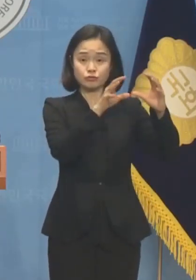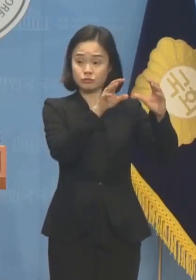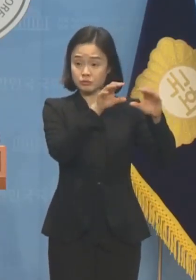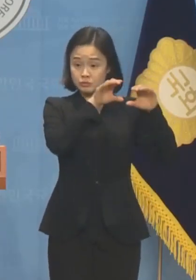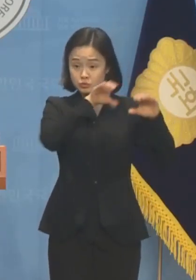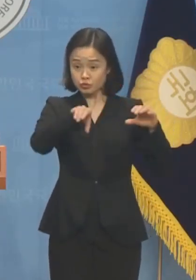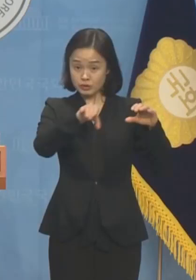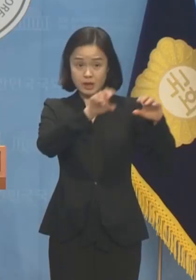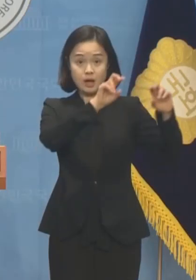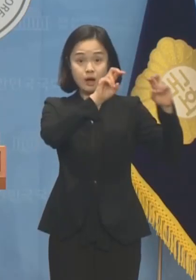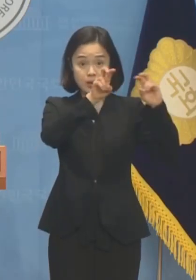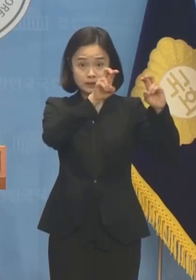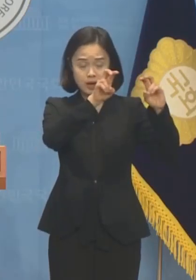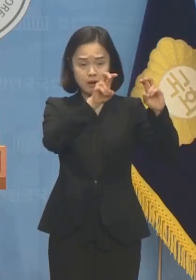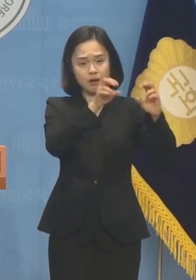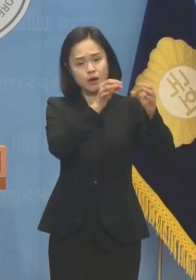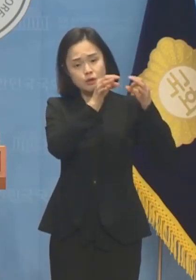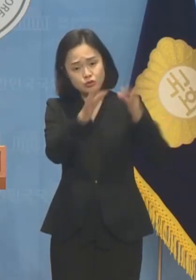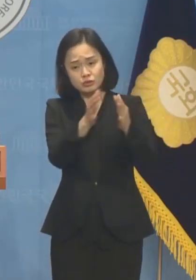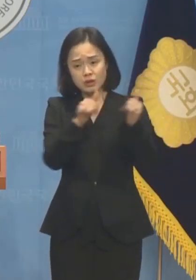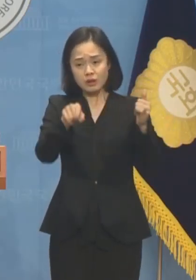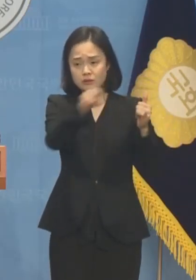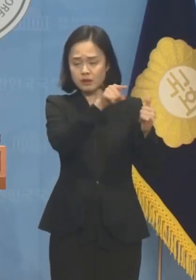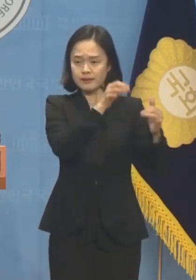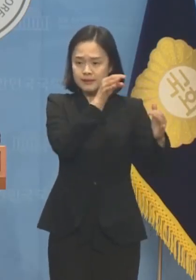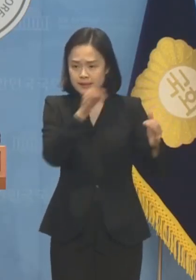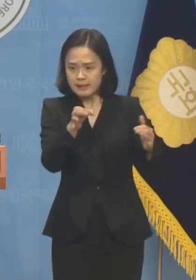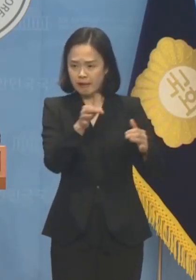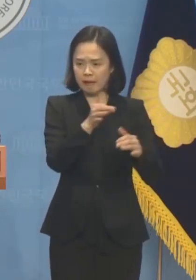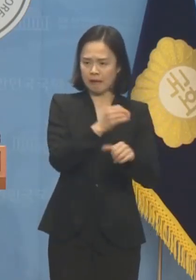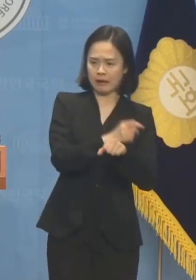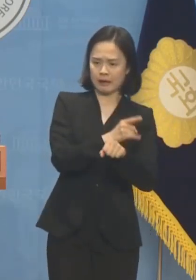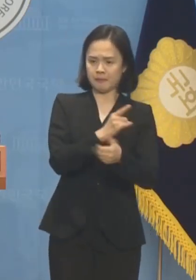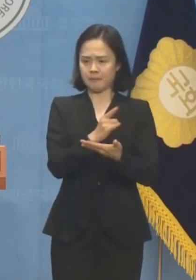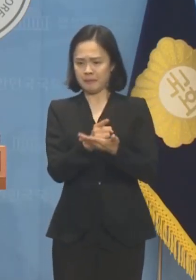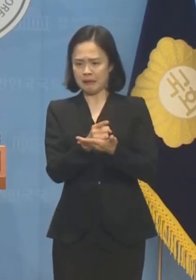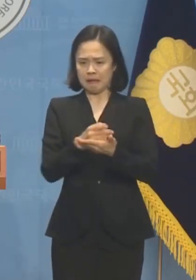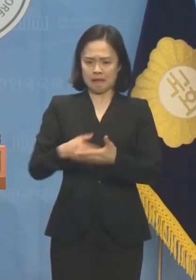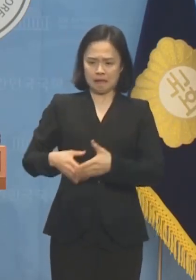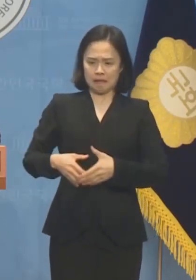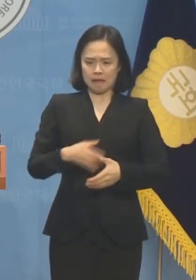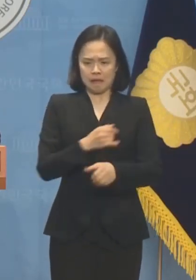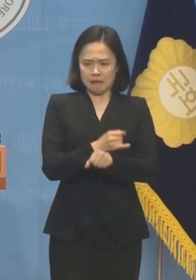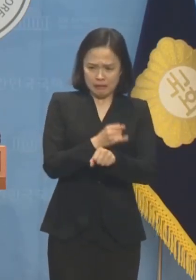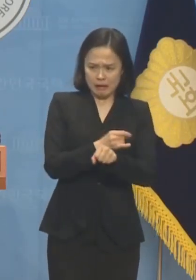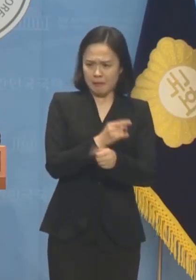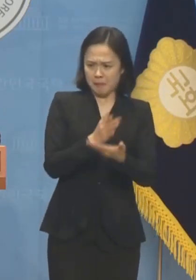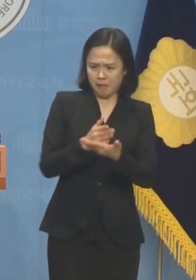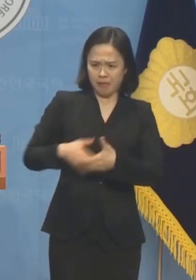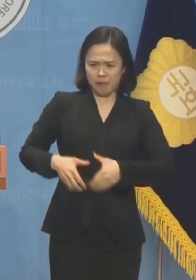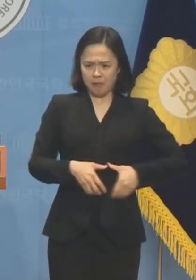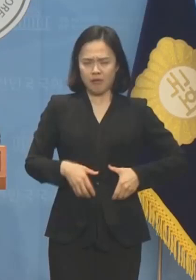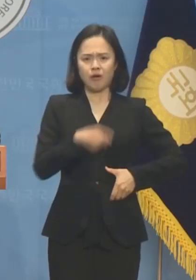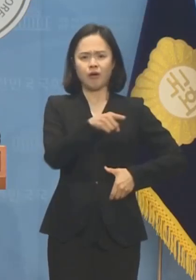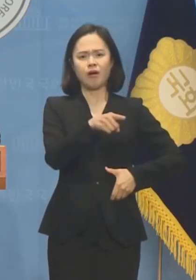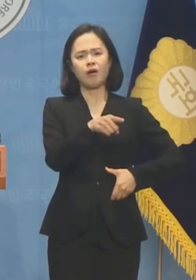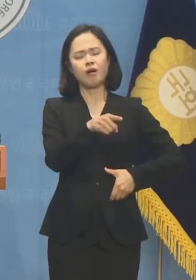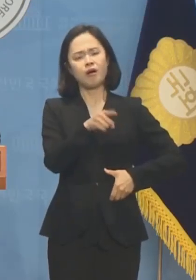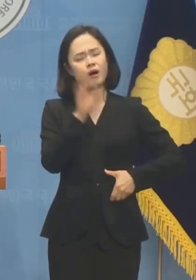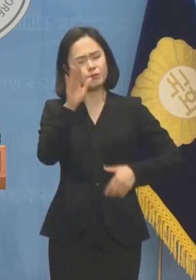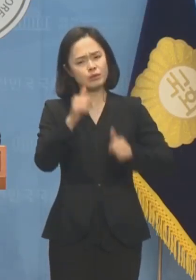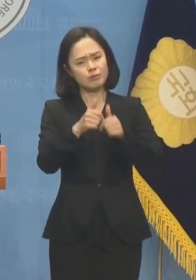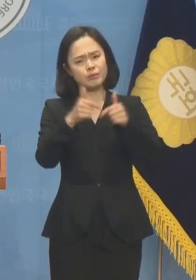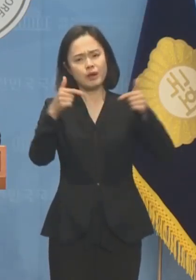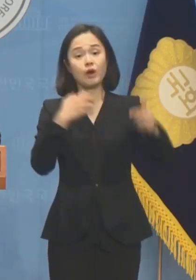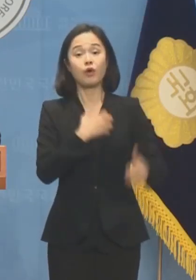경고했습니다. 시장의 요구는 명확합니다. 내란의 조기 종식을 통해 불확실성을 해소하라는